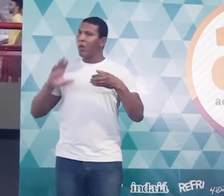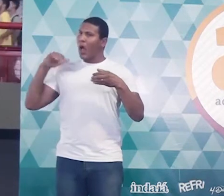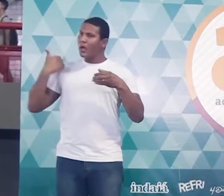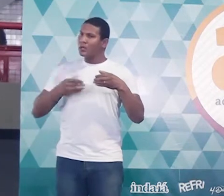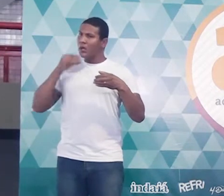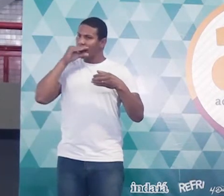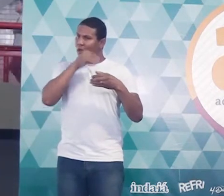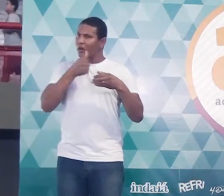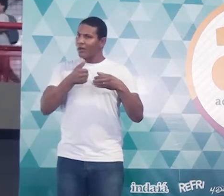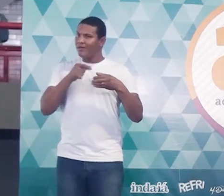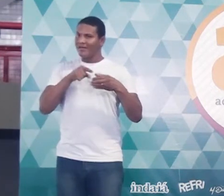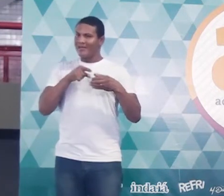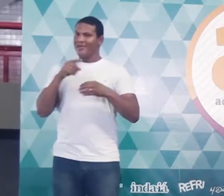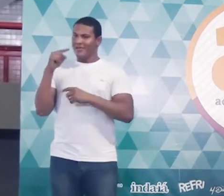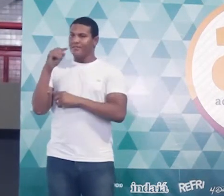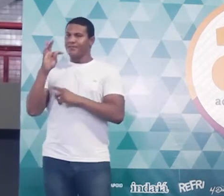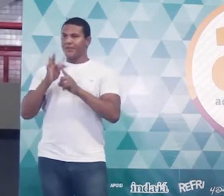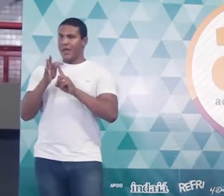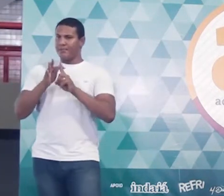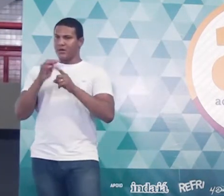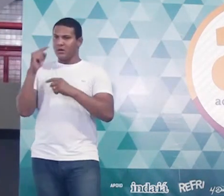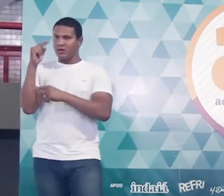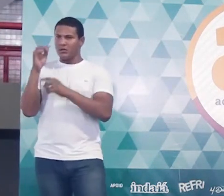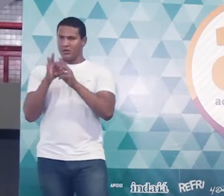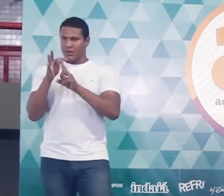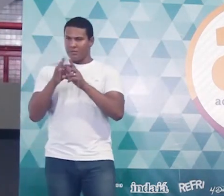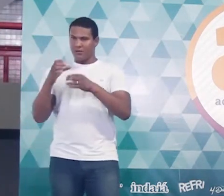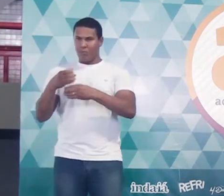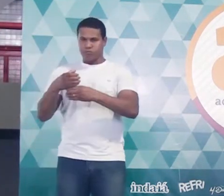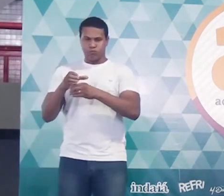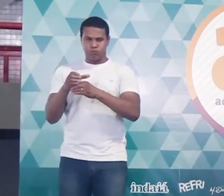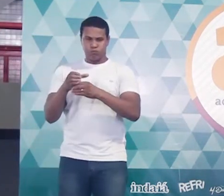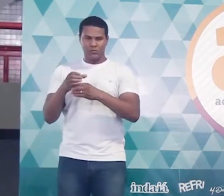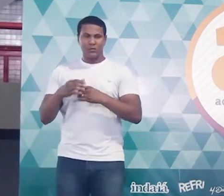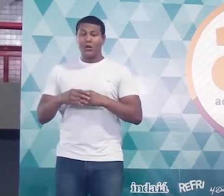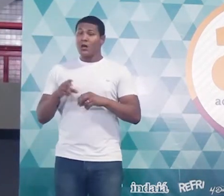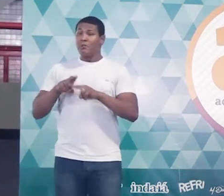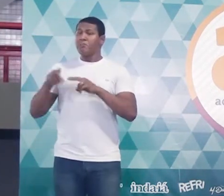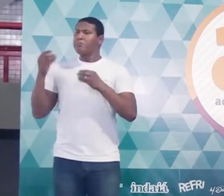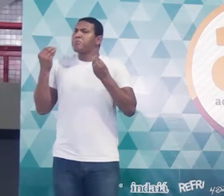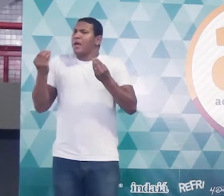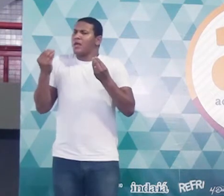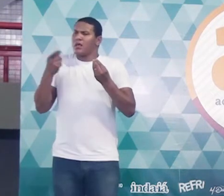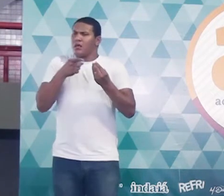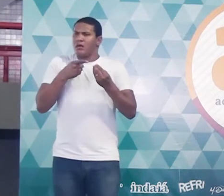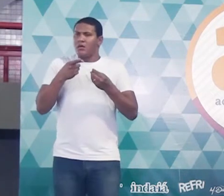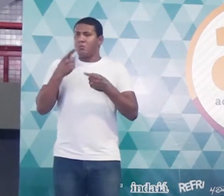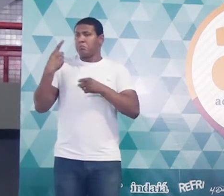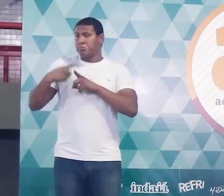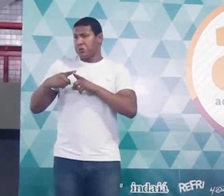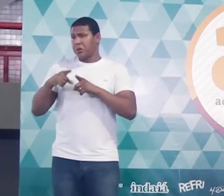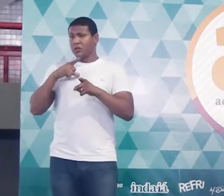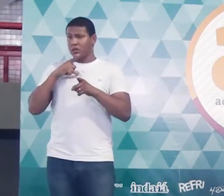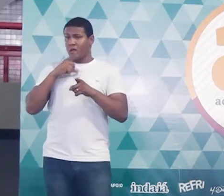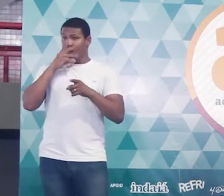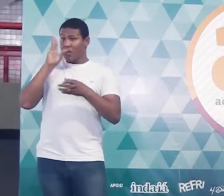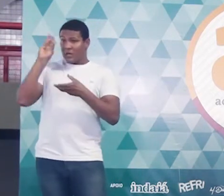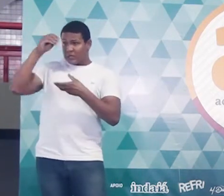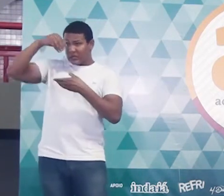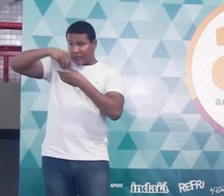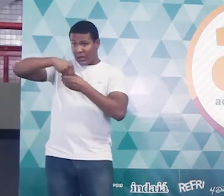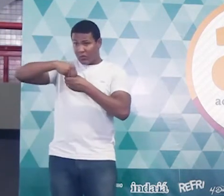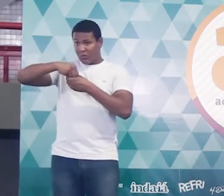o quê? A saída da radiação térmica, né? Dentro da garrafa tem uma parede dupla de